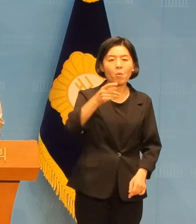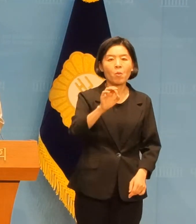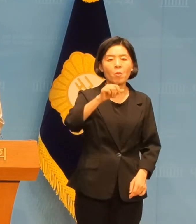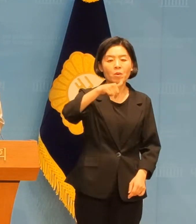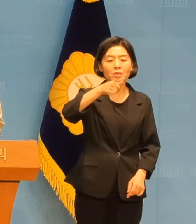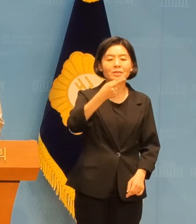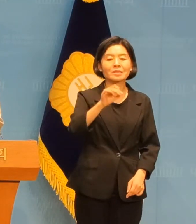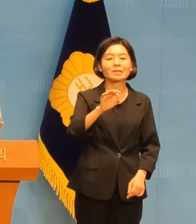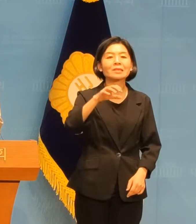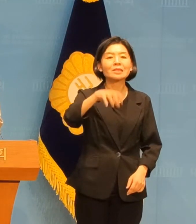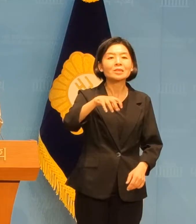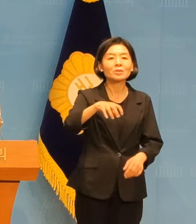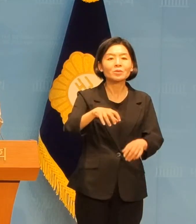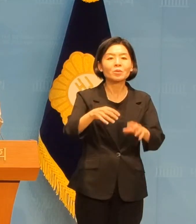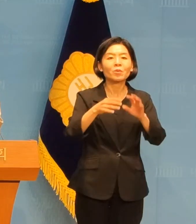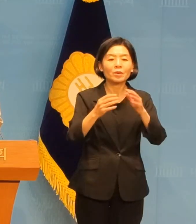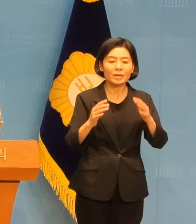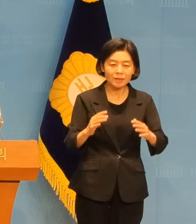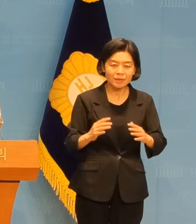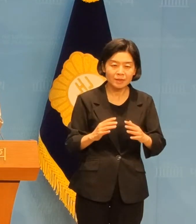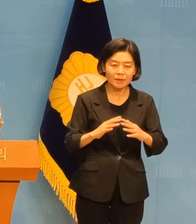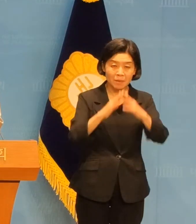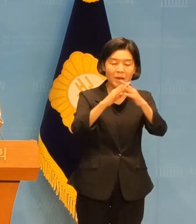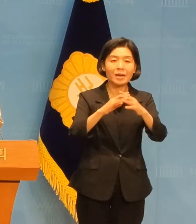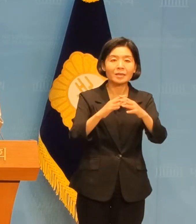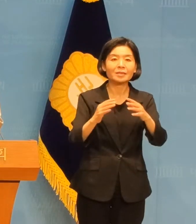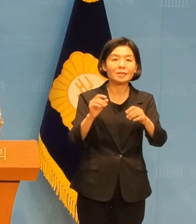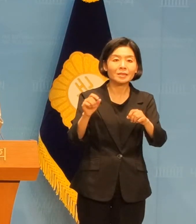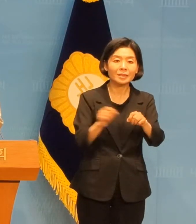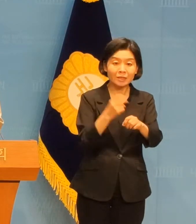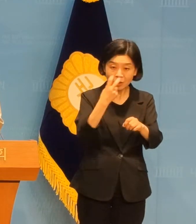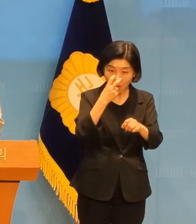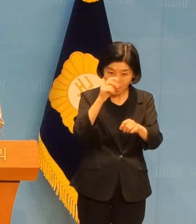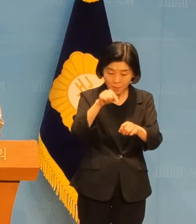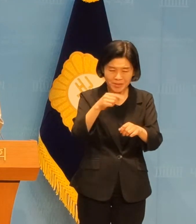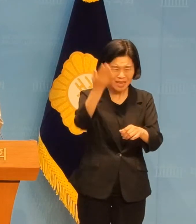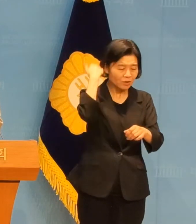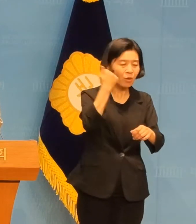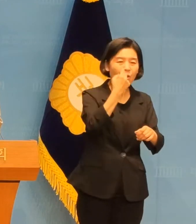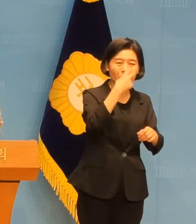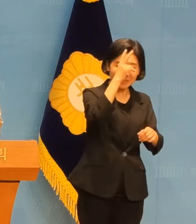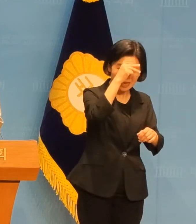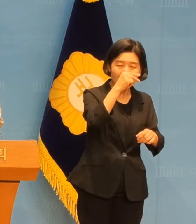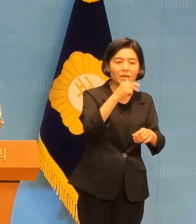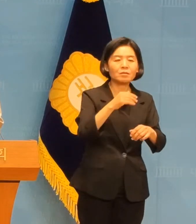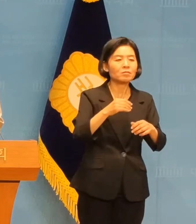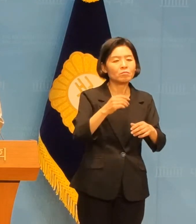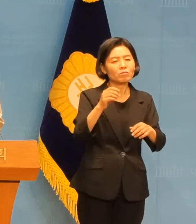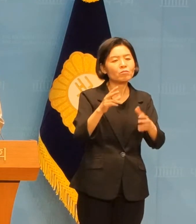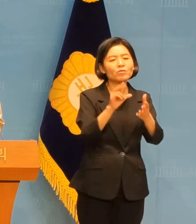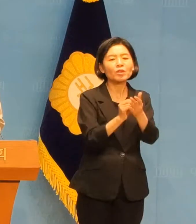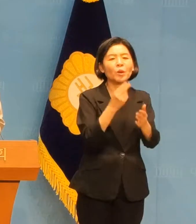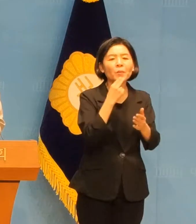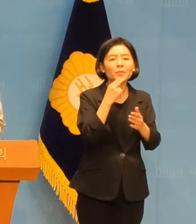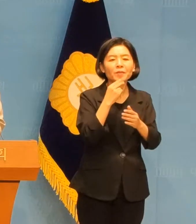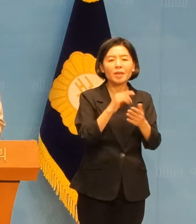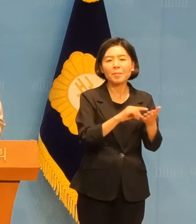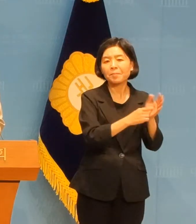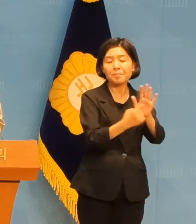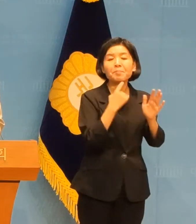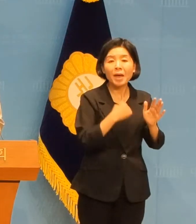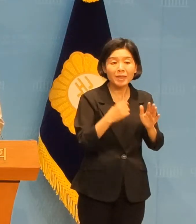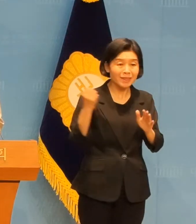경기 남부경찰청에서 무혐의 처리된 것을 다시 끄집어내서 무리하게